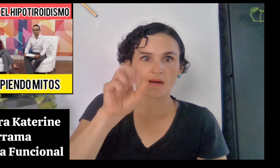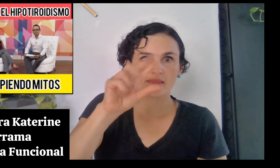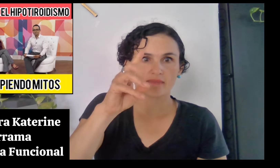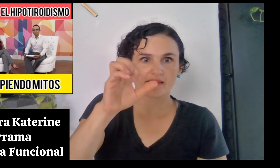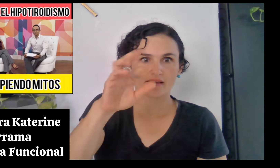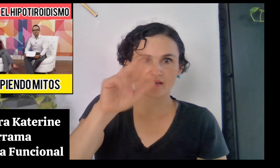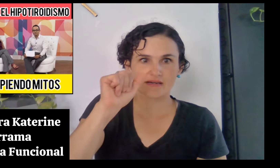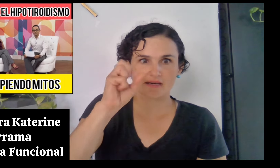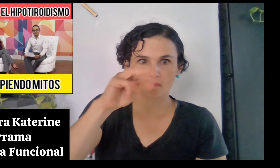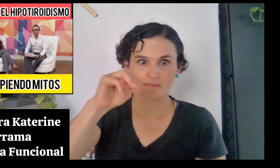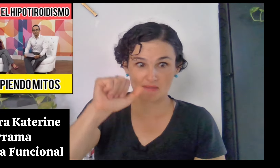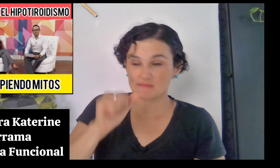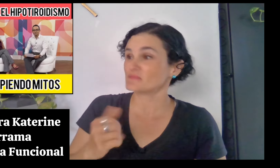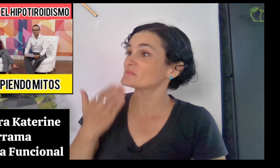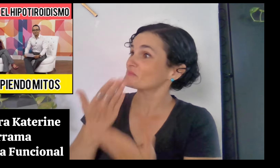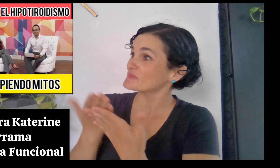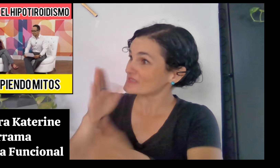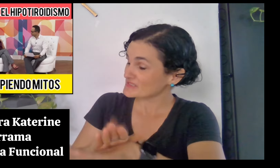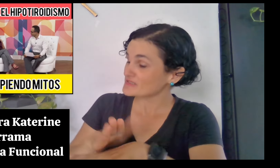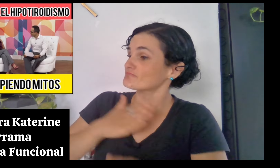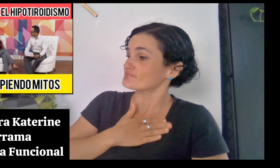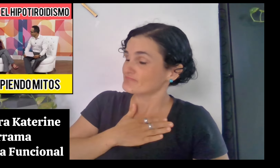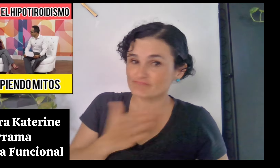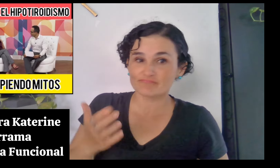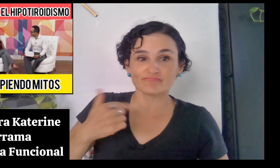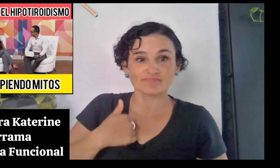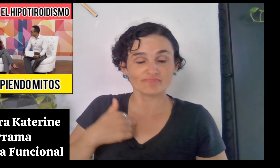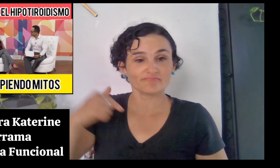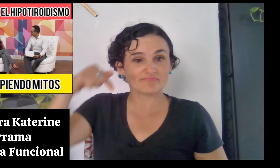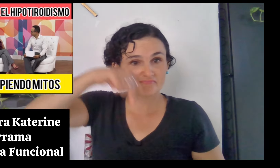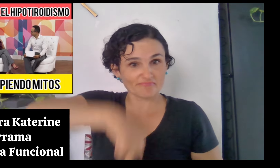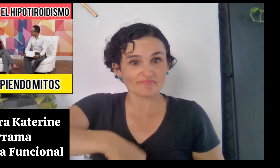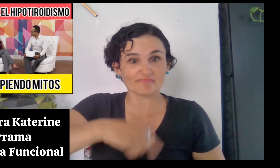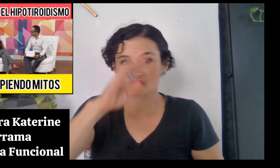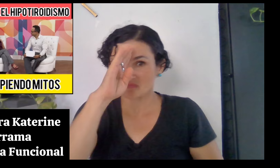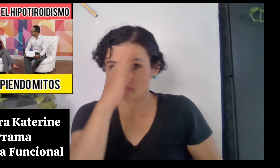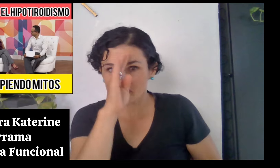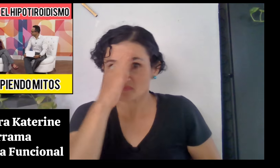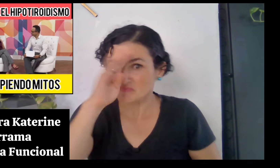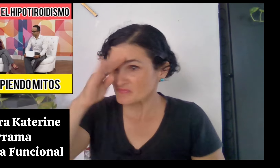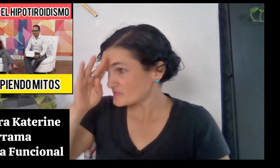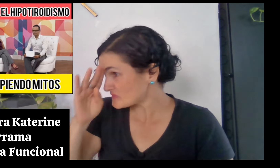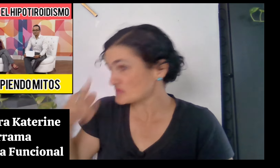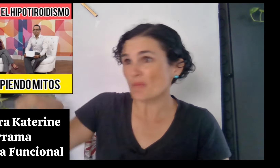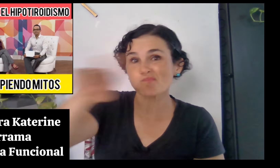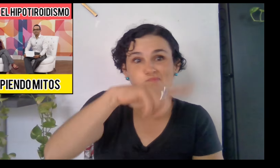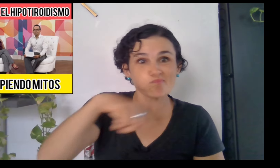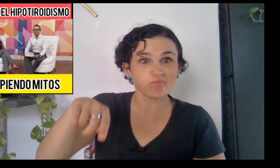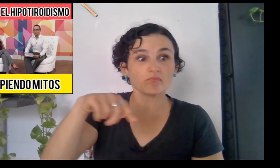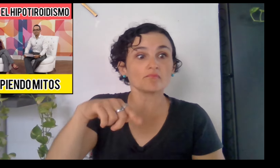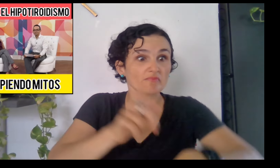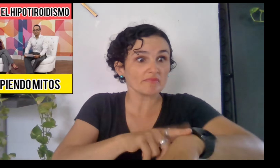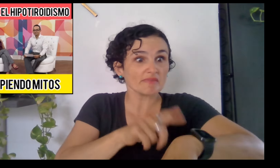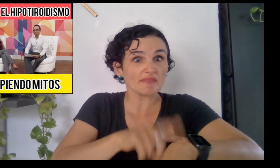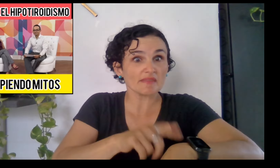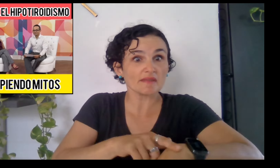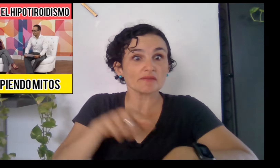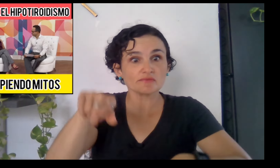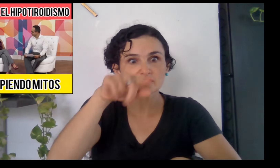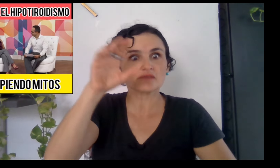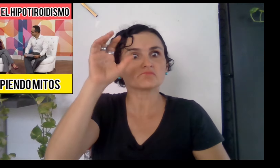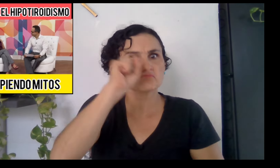buenas tardes y un gusto estar de nuevo aquí para sacarle la mayor cantidad de dudas que pueda en este tiempo y hacerles caer en cuenta